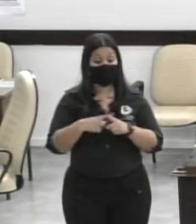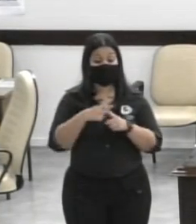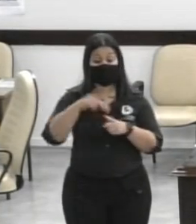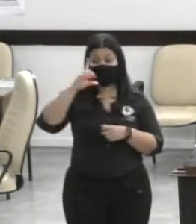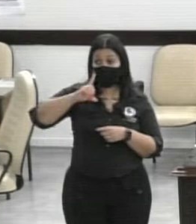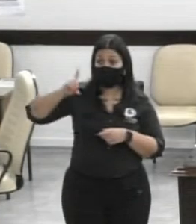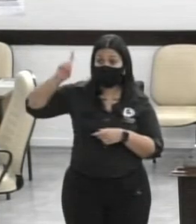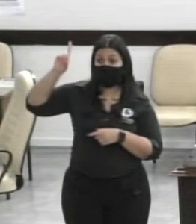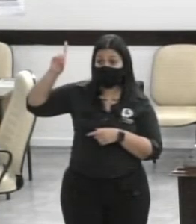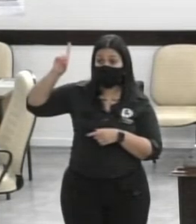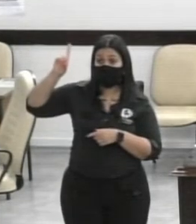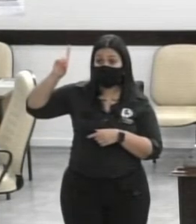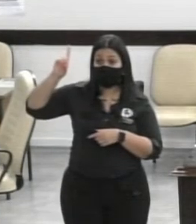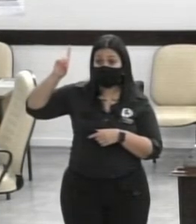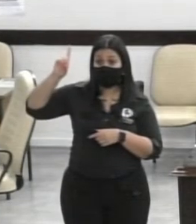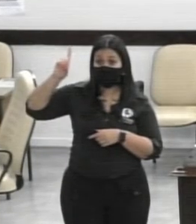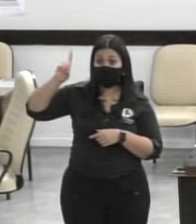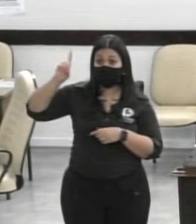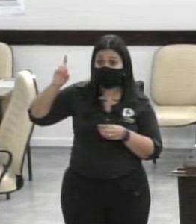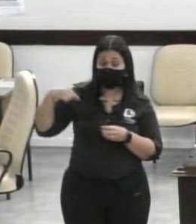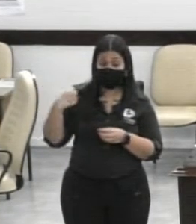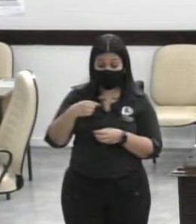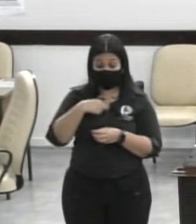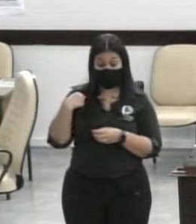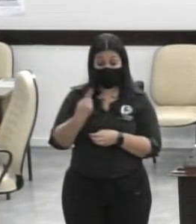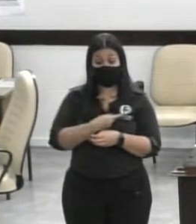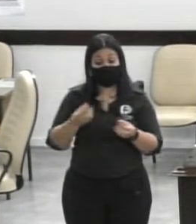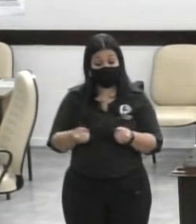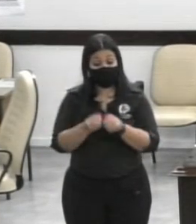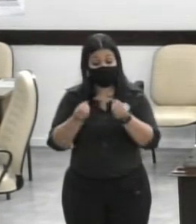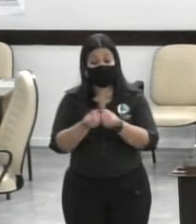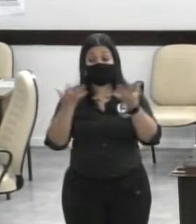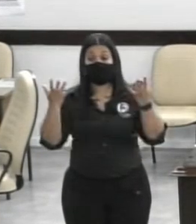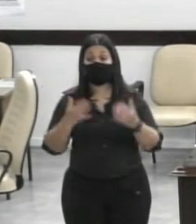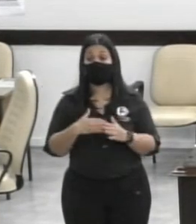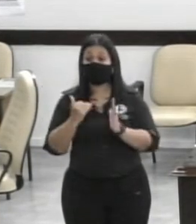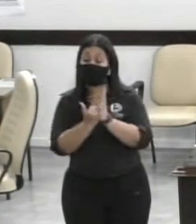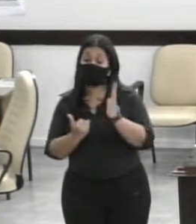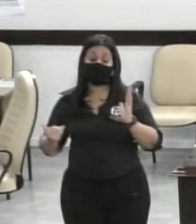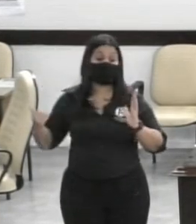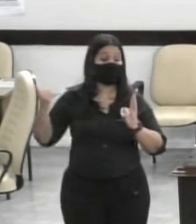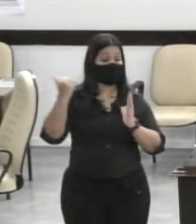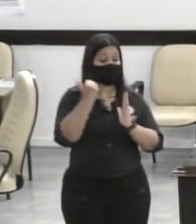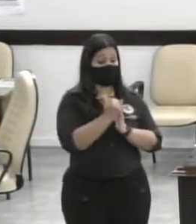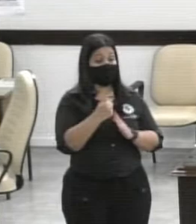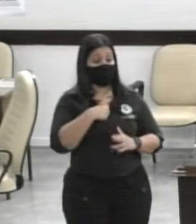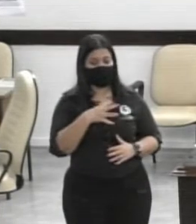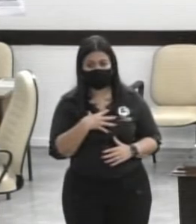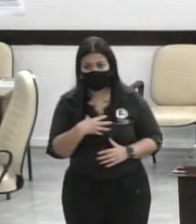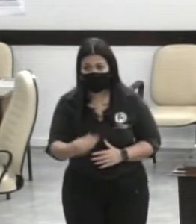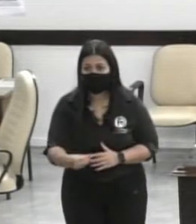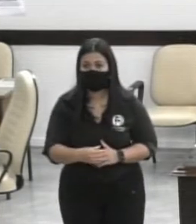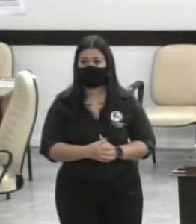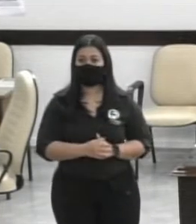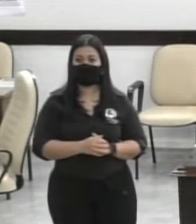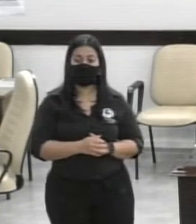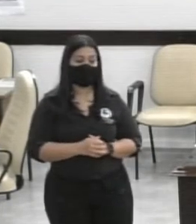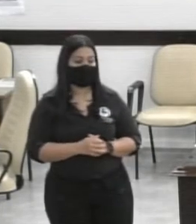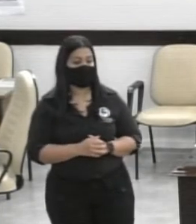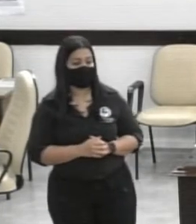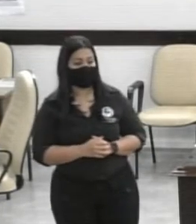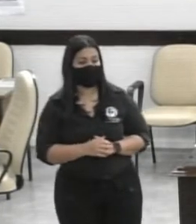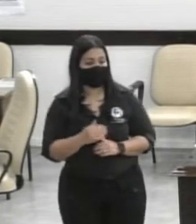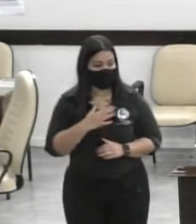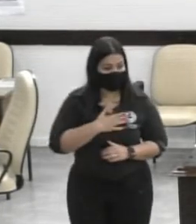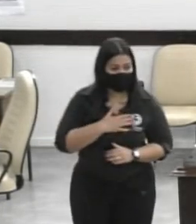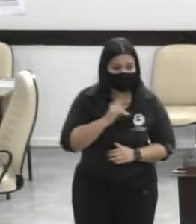eu sou um milagre, eu sou a superação, eu sou chamado de filho. Eu concluo a minha fala,